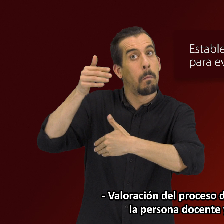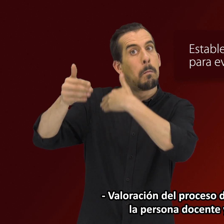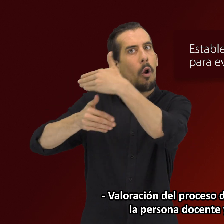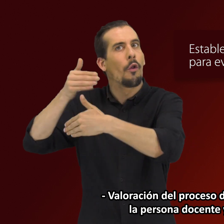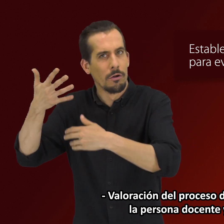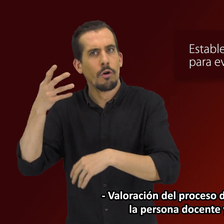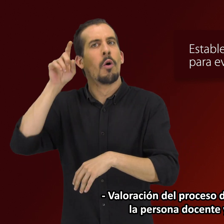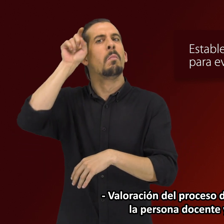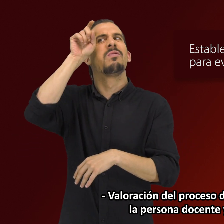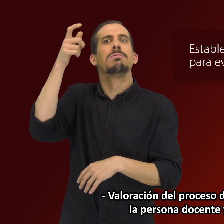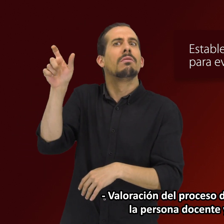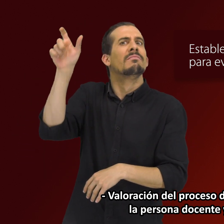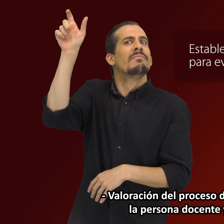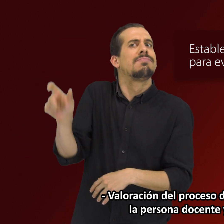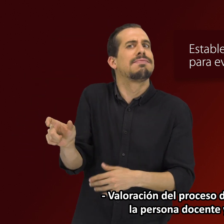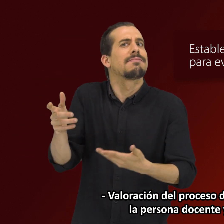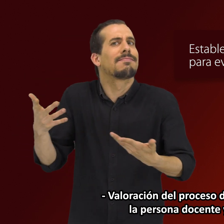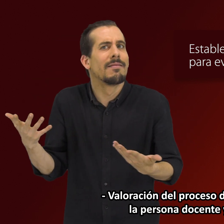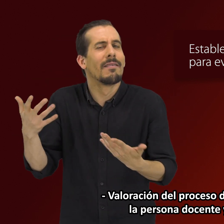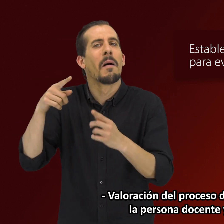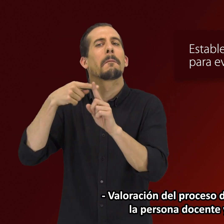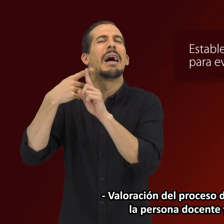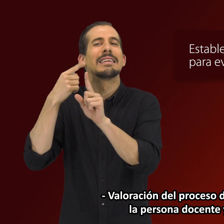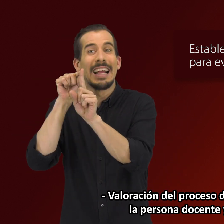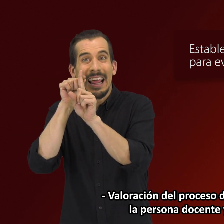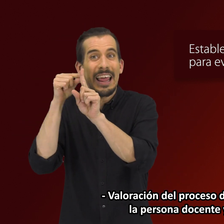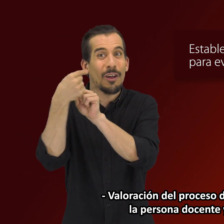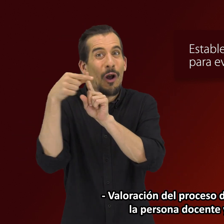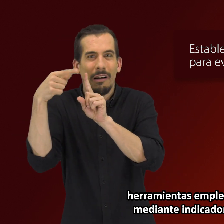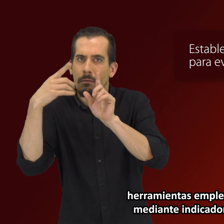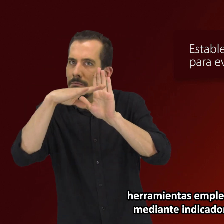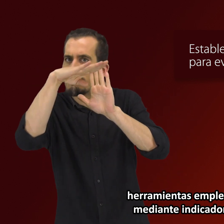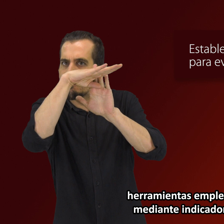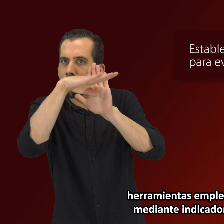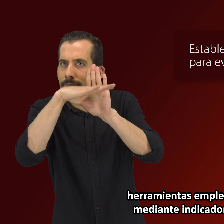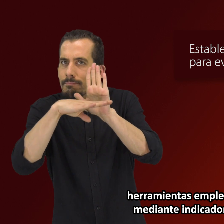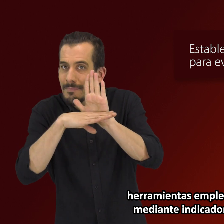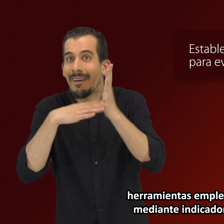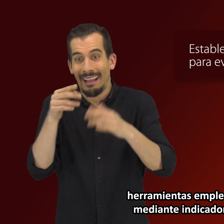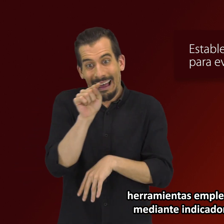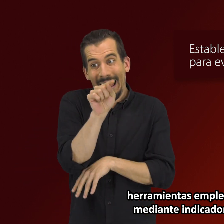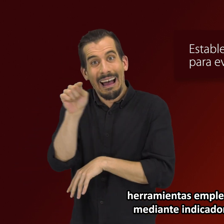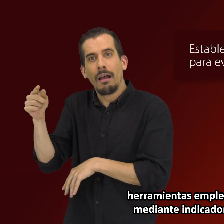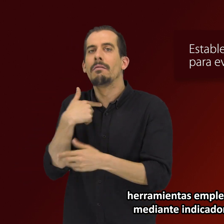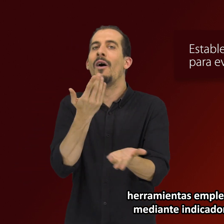Valoración del proceso de gestión, la persona docente y las herramientas empleadas mediante indicadores.